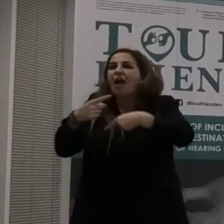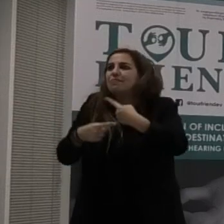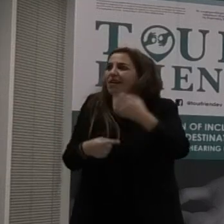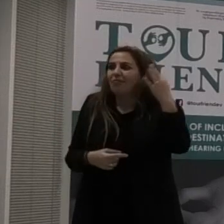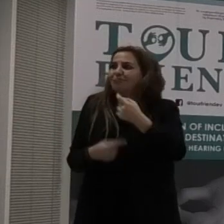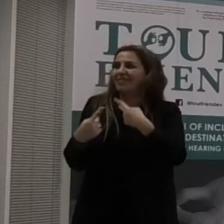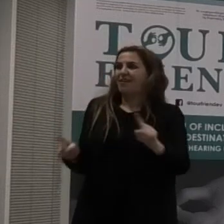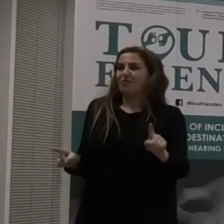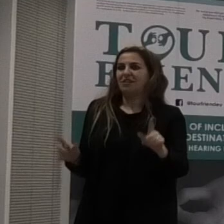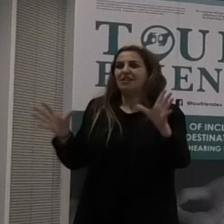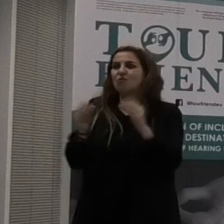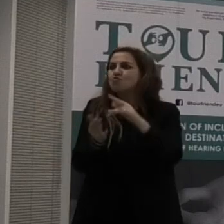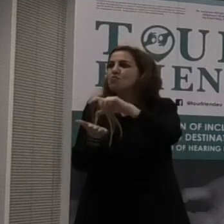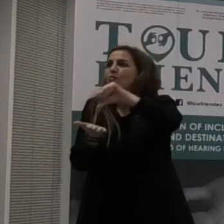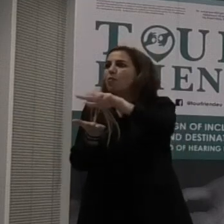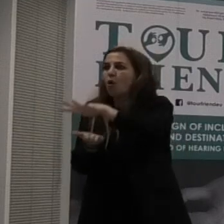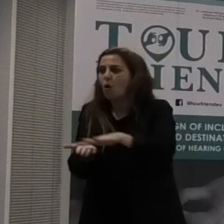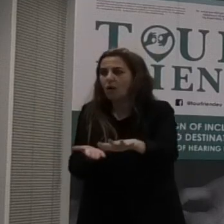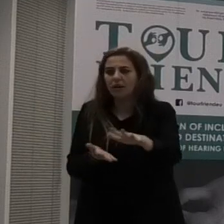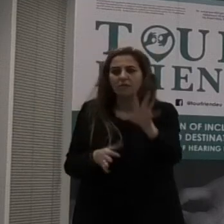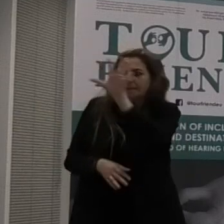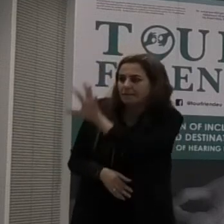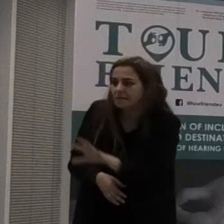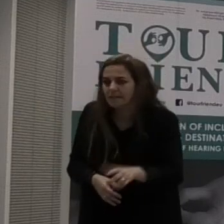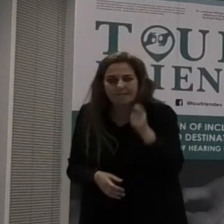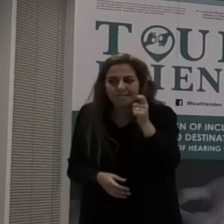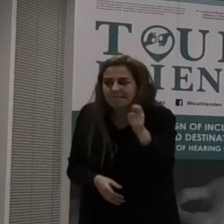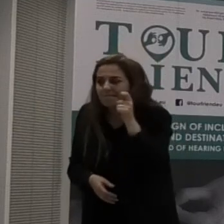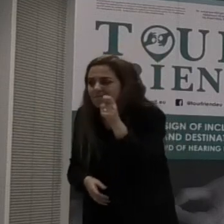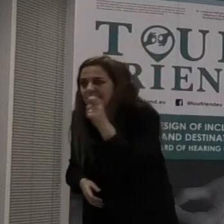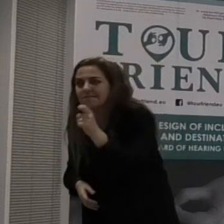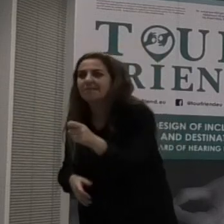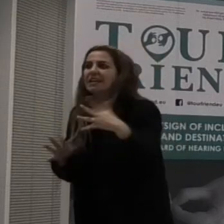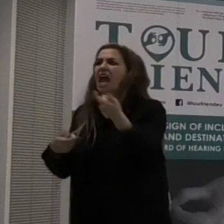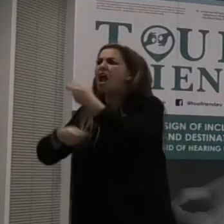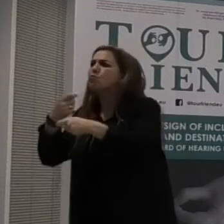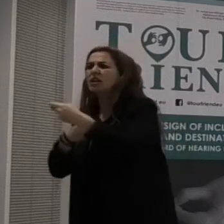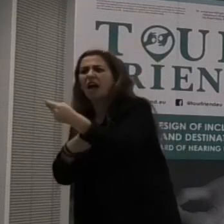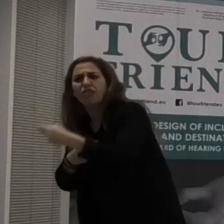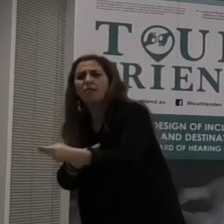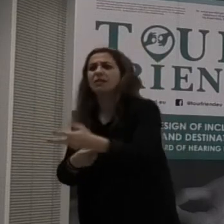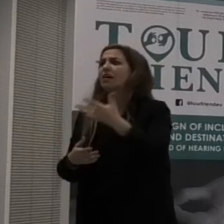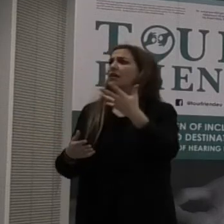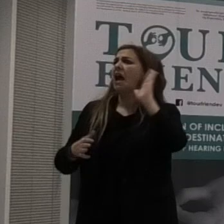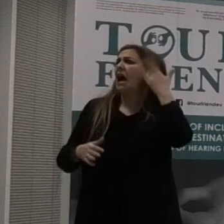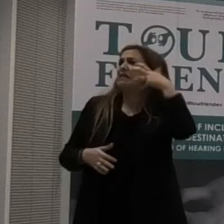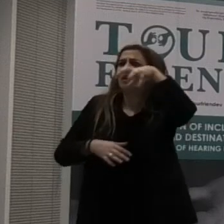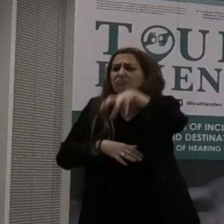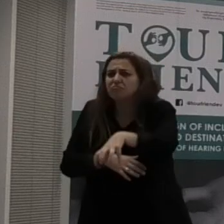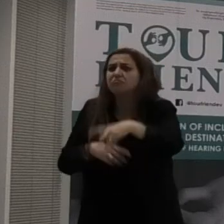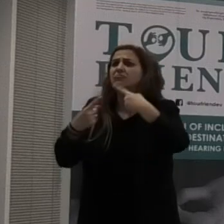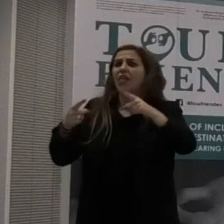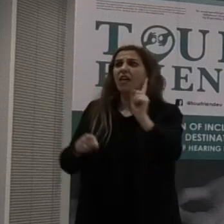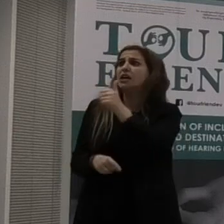και το πολιτιστικό περιεχόμενο αλλά και το εμπορικό και όποιες άλλες χρήσεις έχει μια πόλη. Οπότε δεν κλεινόμαστε αμυγώς μόνο